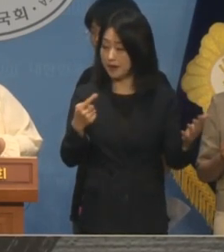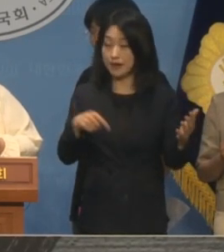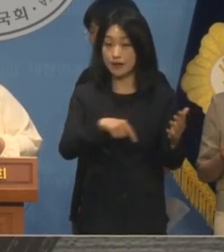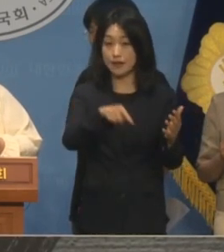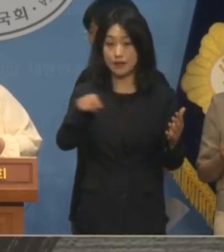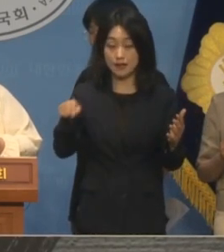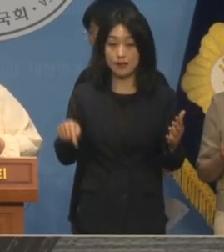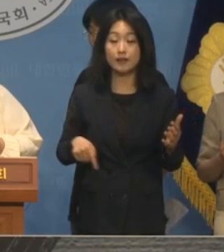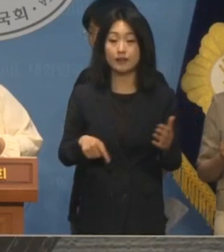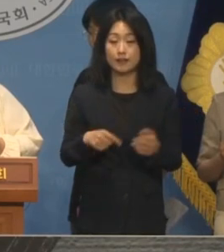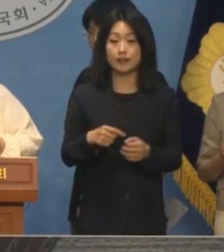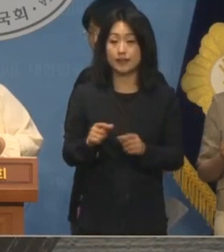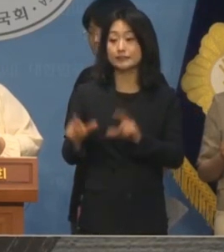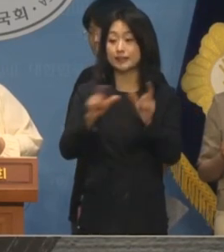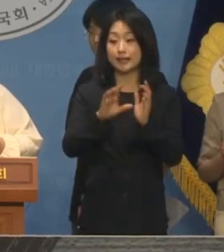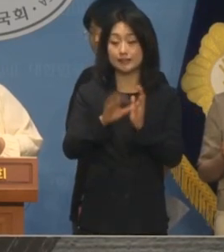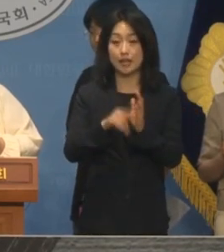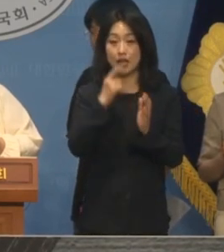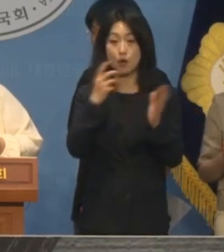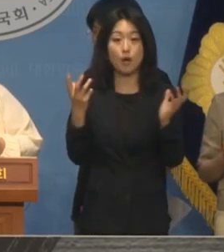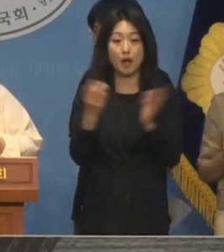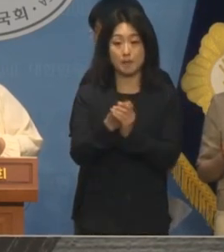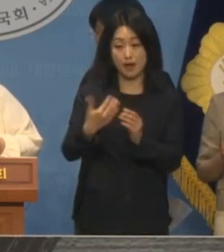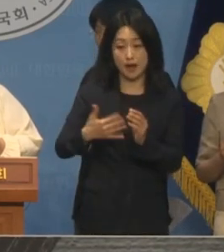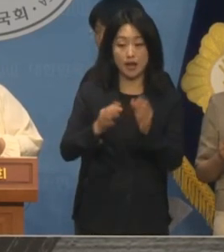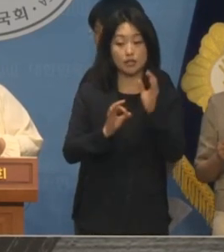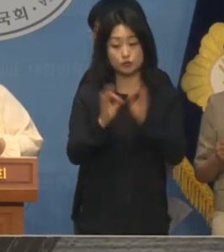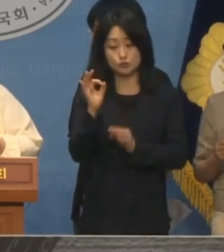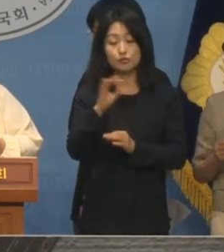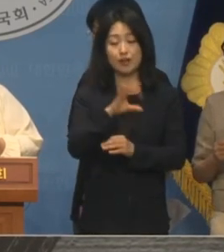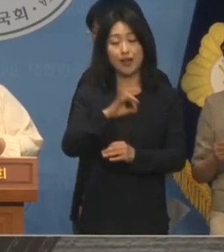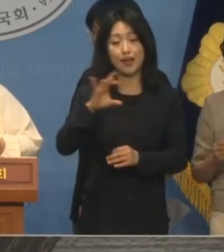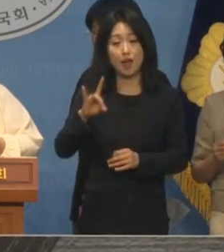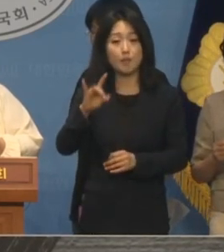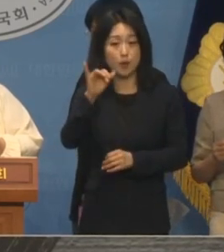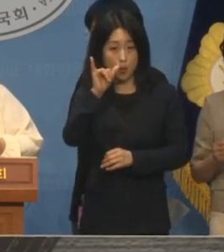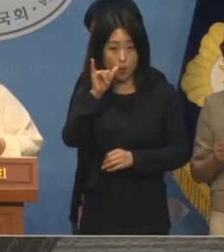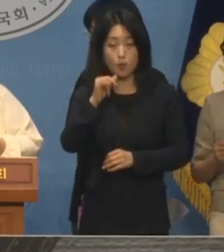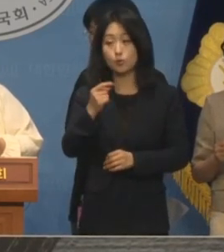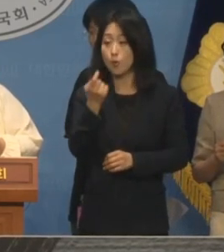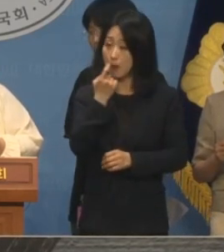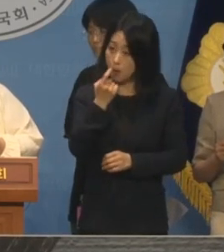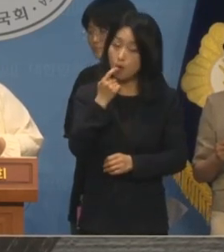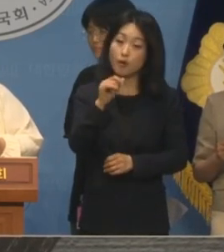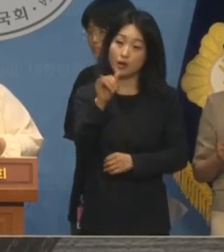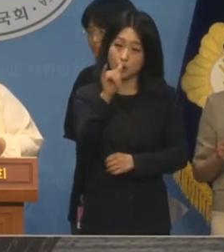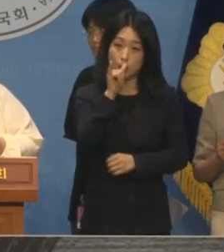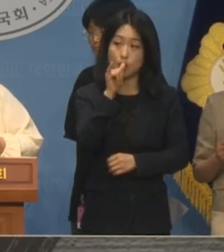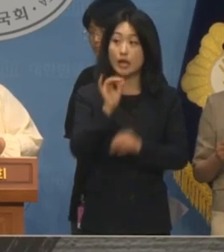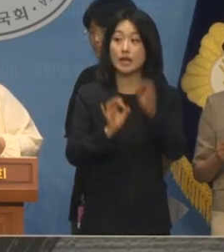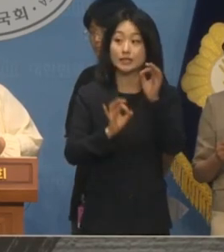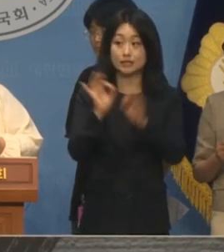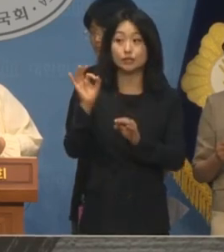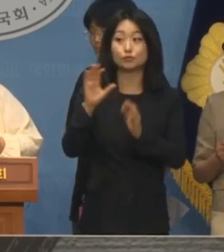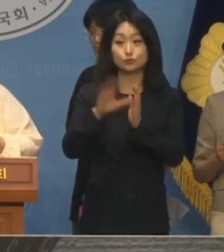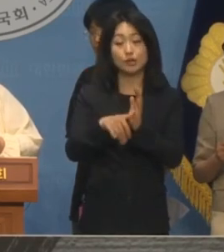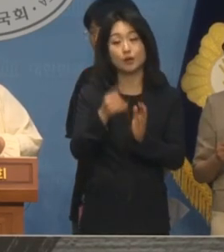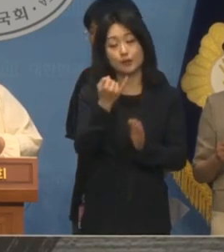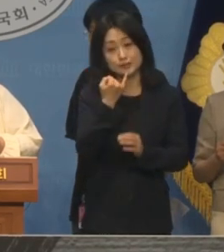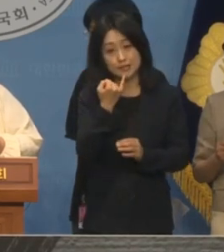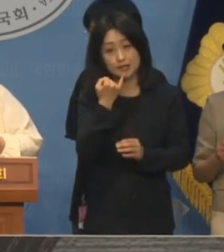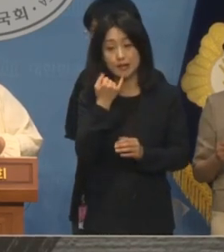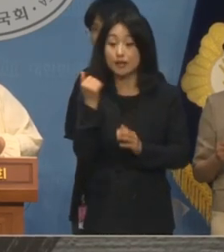수 없습니다. 누구나 실수를 통해 배웁니다. 실수할 수도